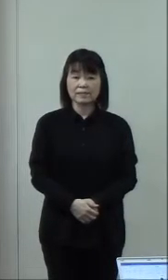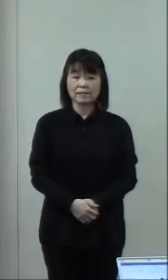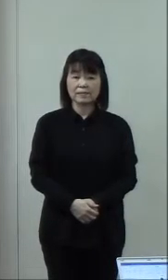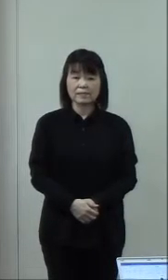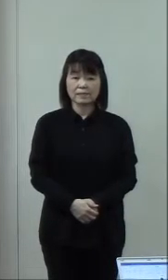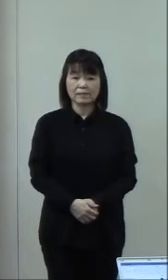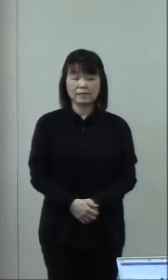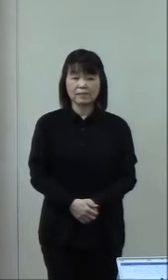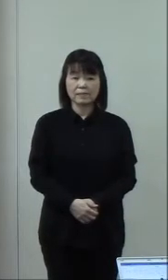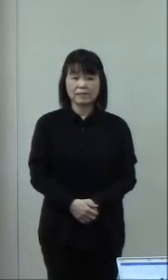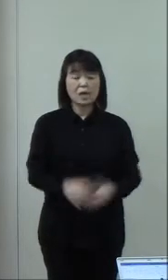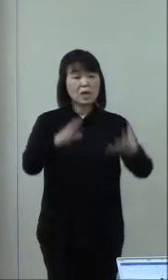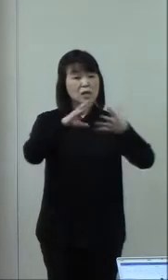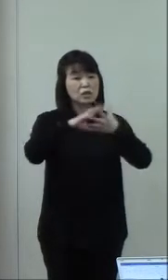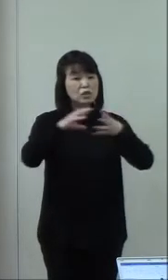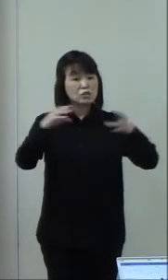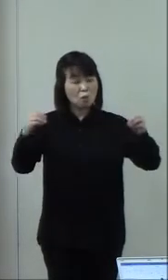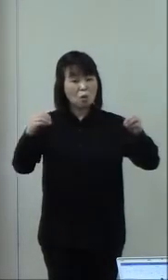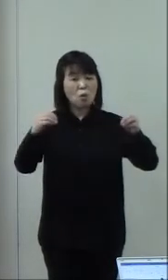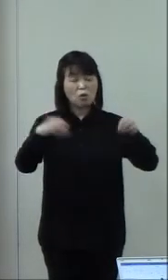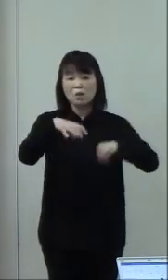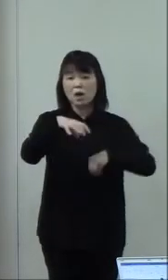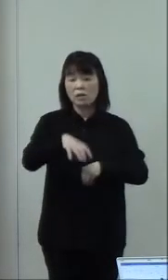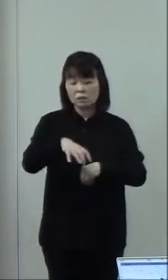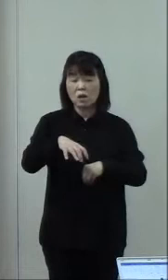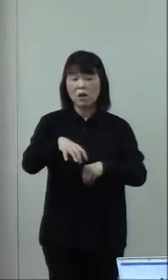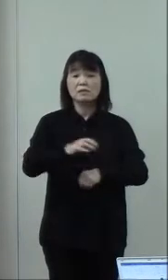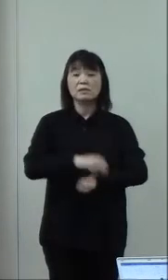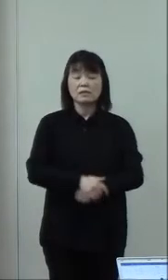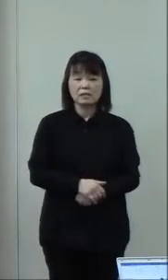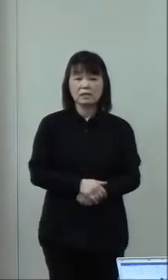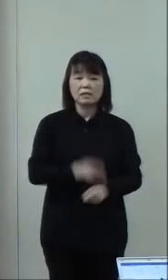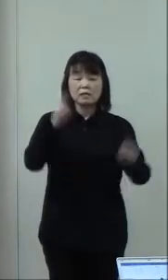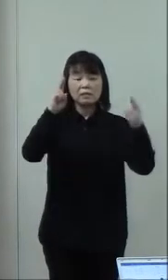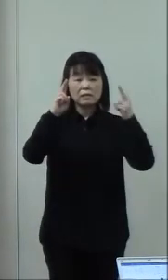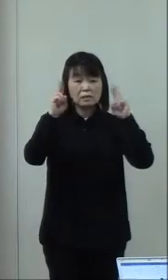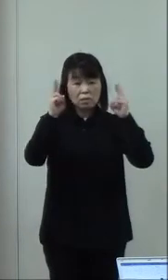出雲の場合、企業の活動も旺盛であり